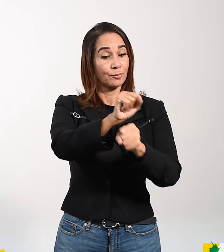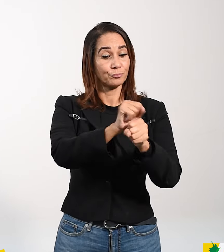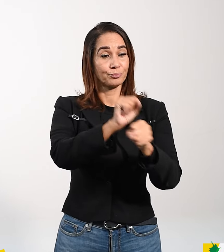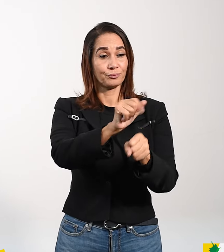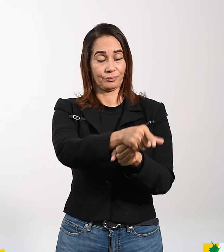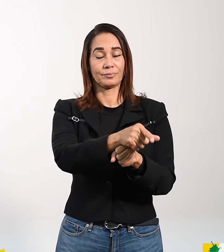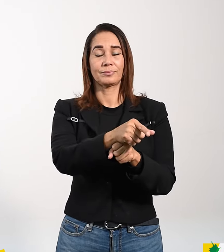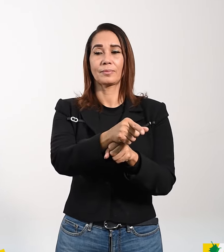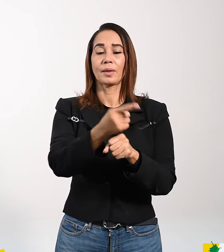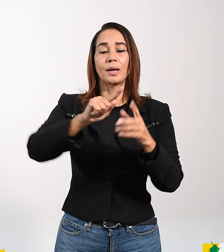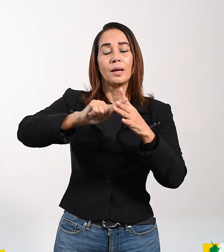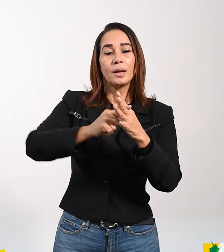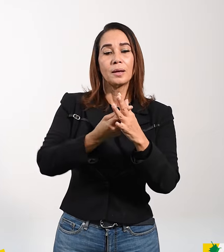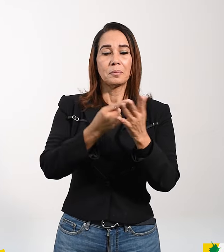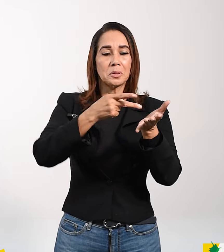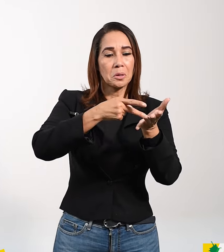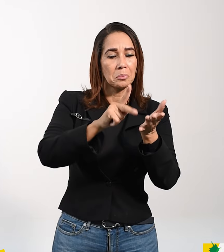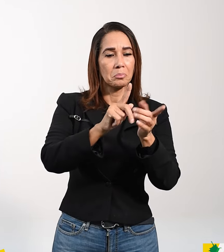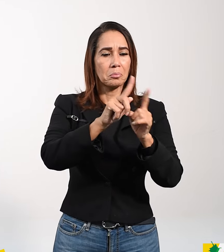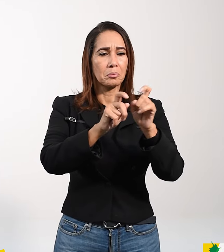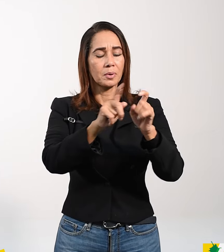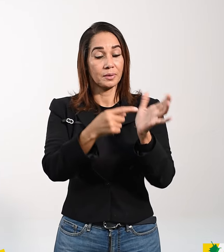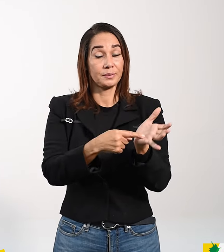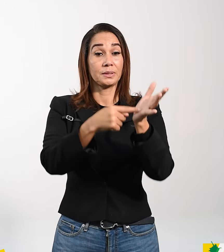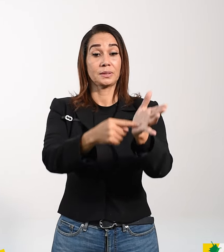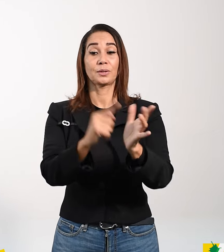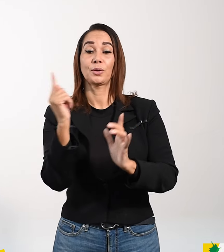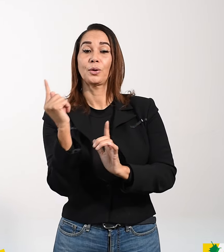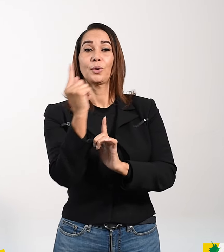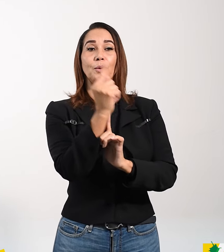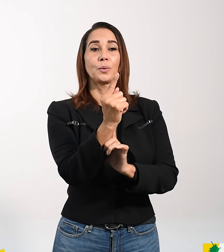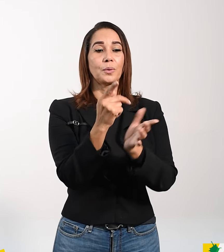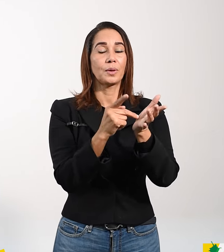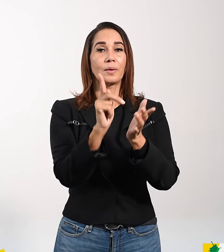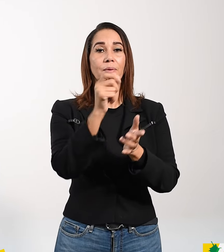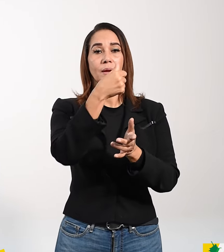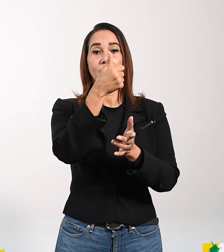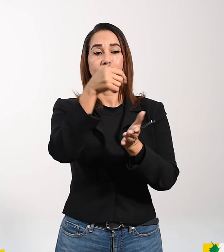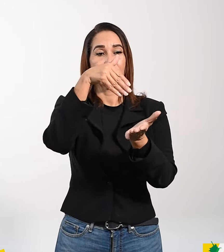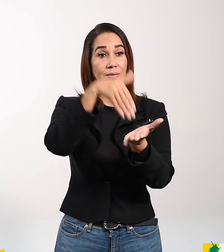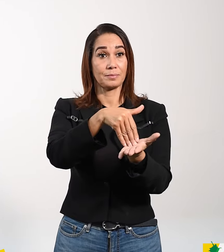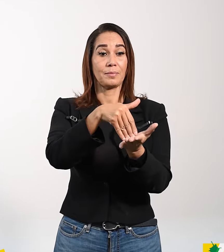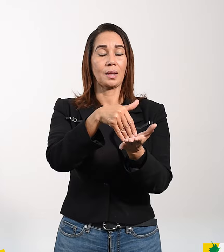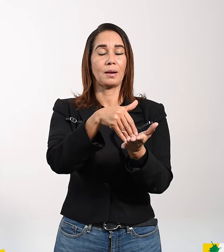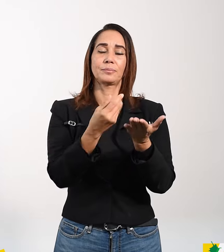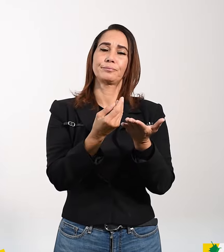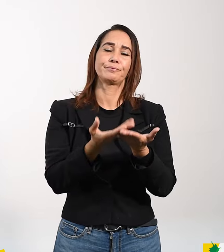Al empezar a ajustarlas, le presentaron a uno que debía diez mil talentos Como no tenía con